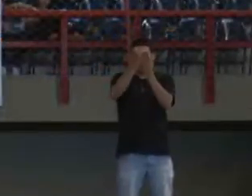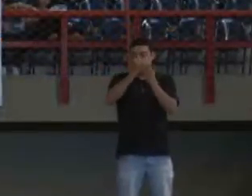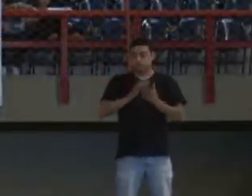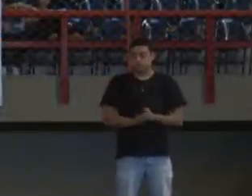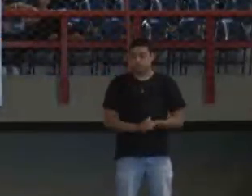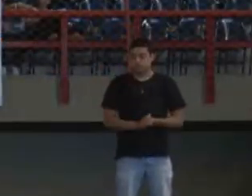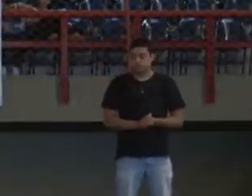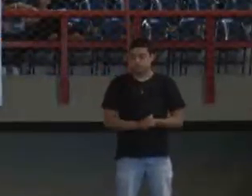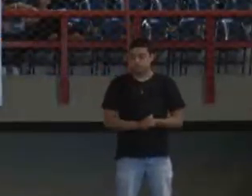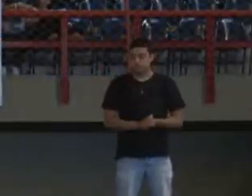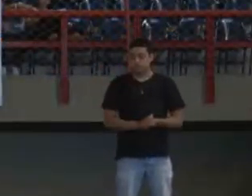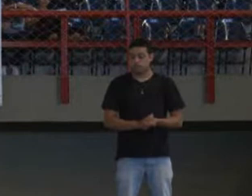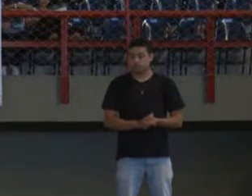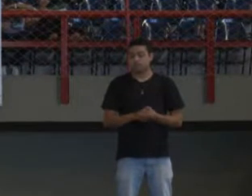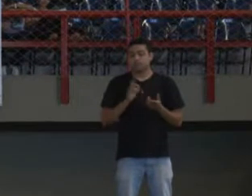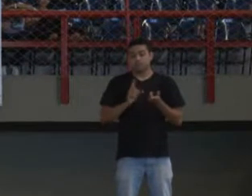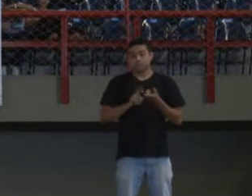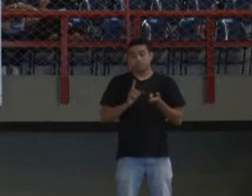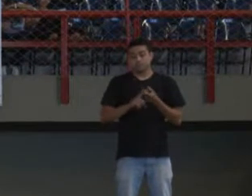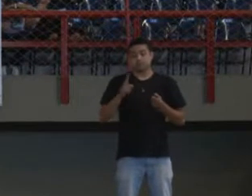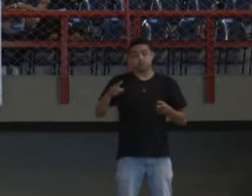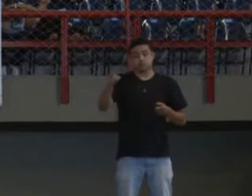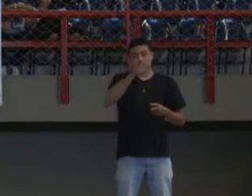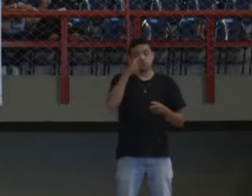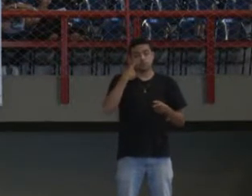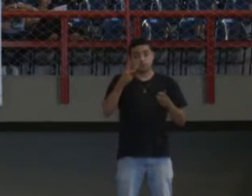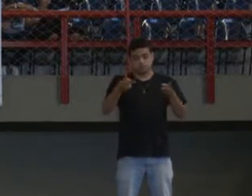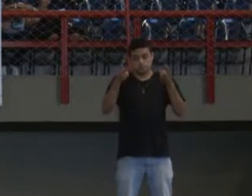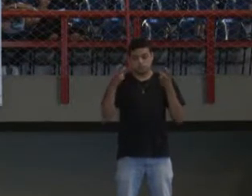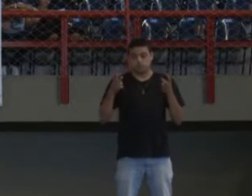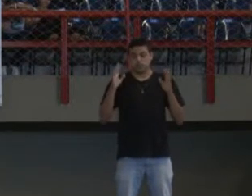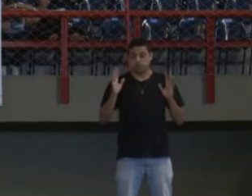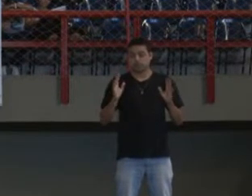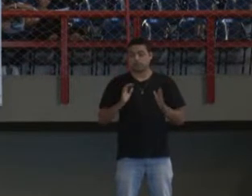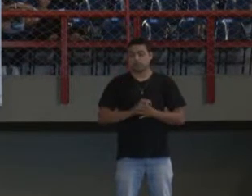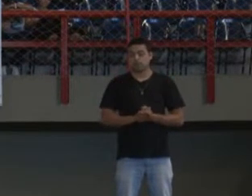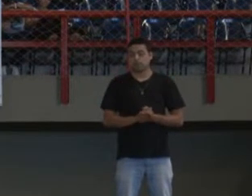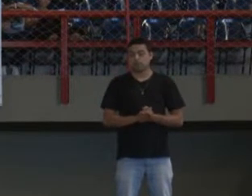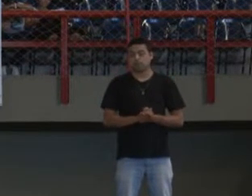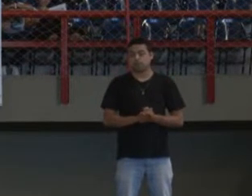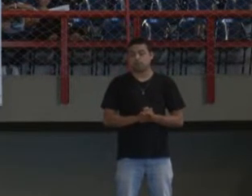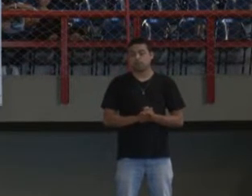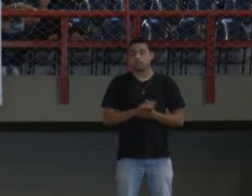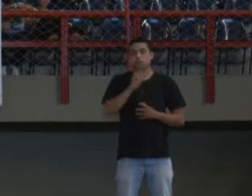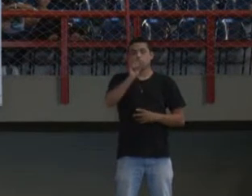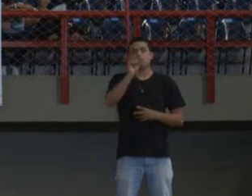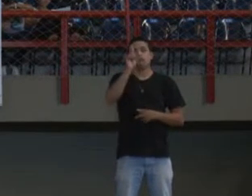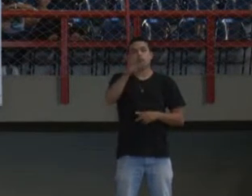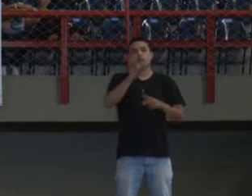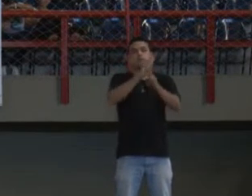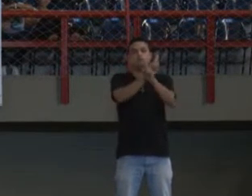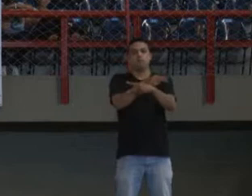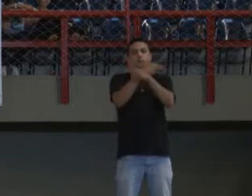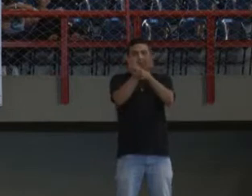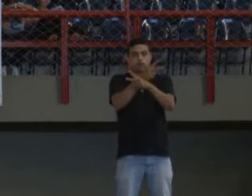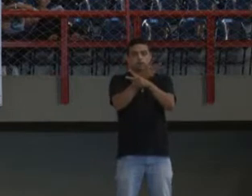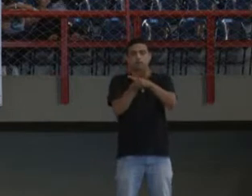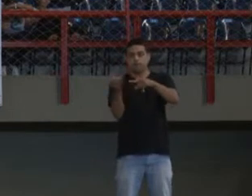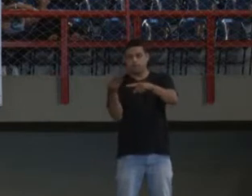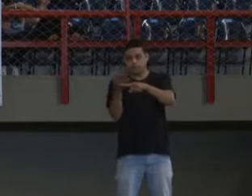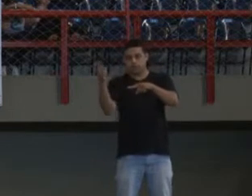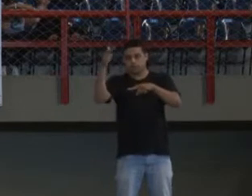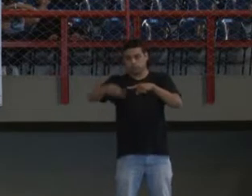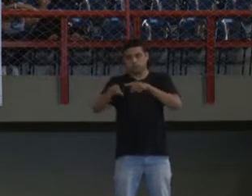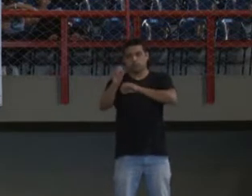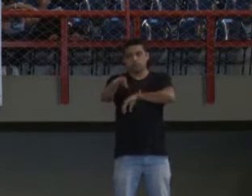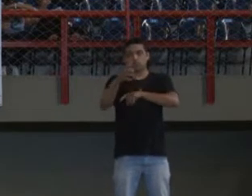Pessoal, aí eu quero que você faça a seguinte observação sempre. O que é o vento? Vamos para a física de novo. Física,